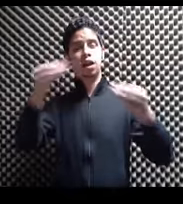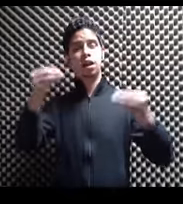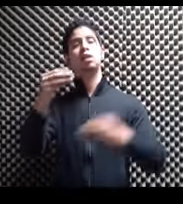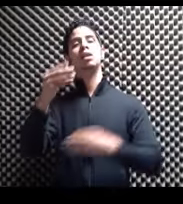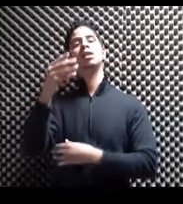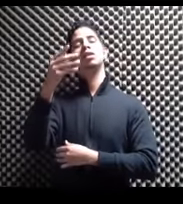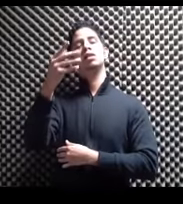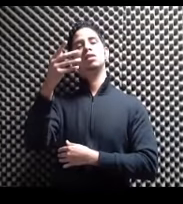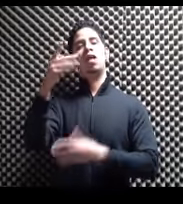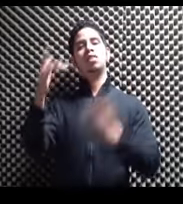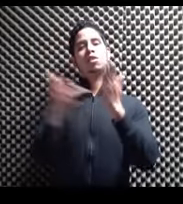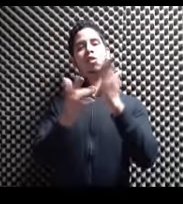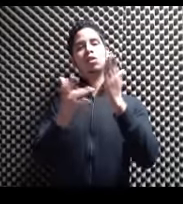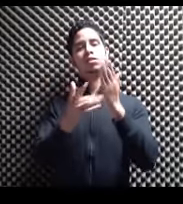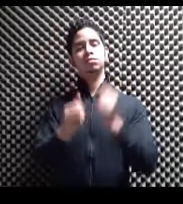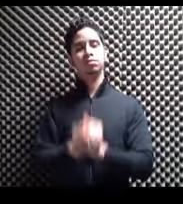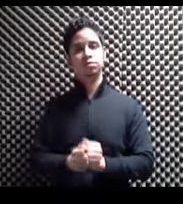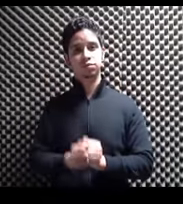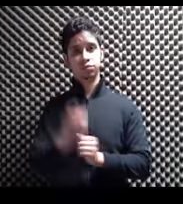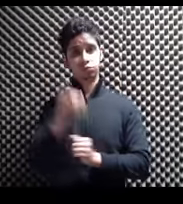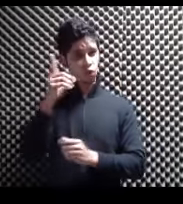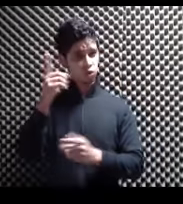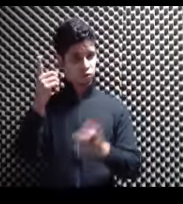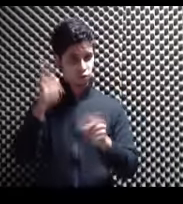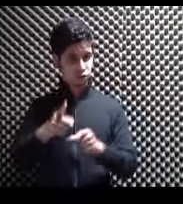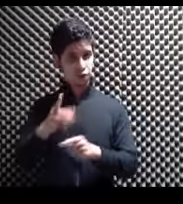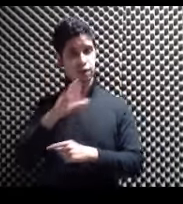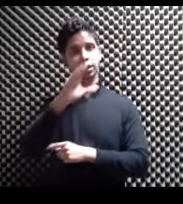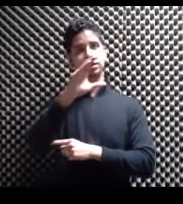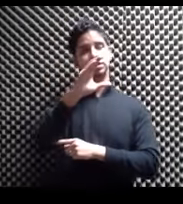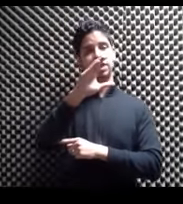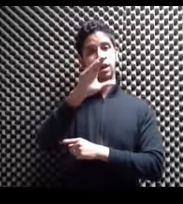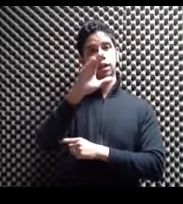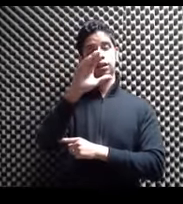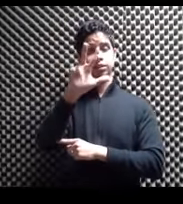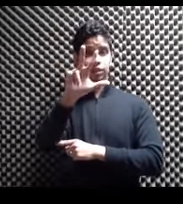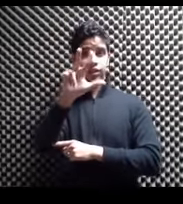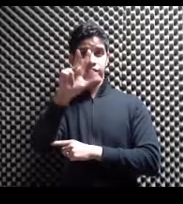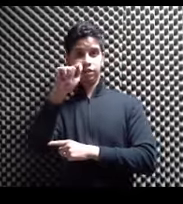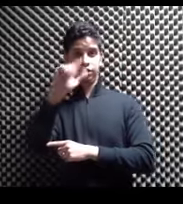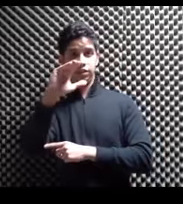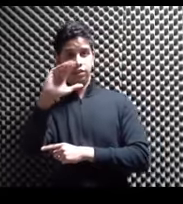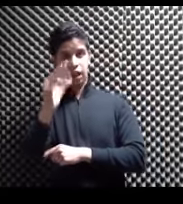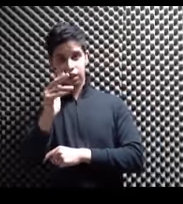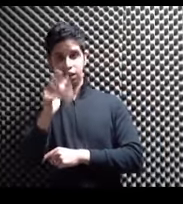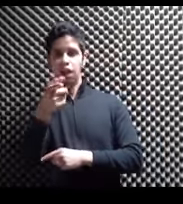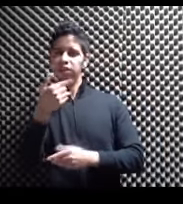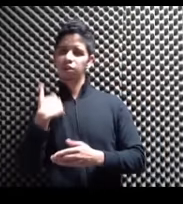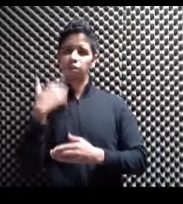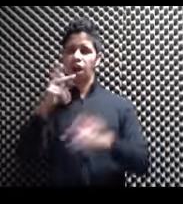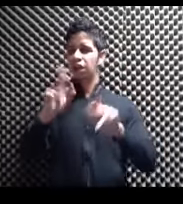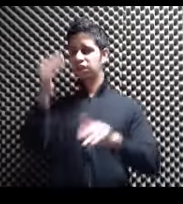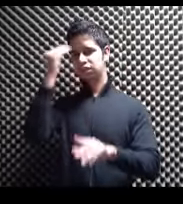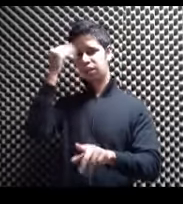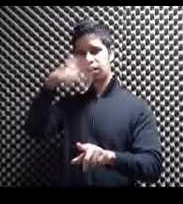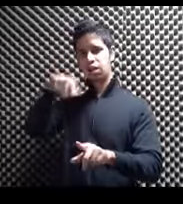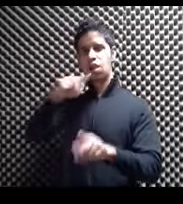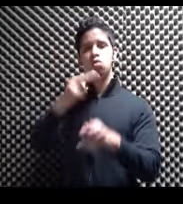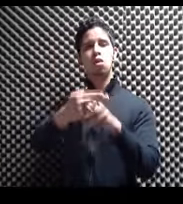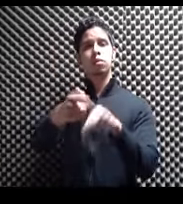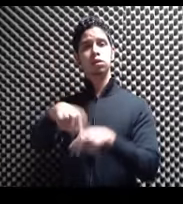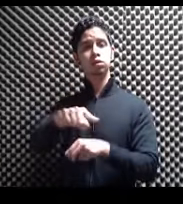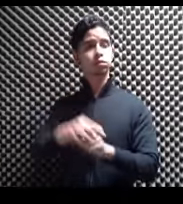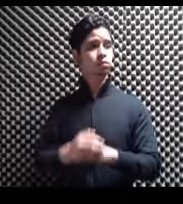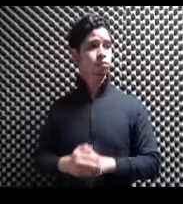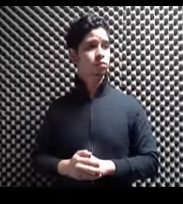que eso es C3 Tech. Así es como se le conoce. Sí. Era el local antiguo de Sears. Exacto,